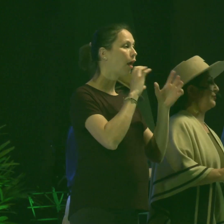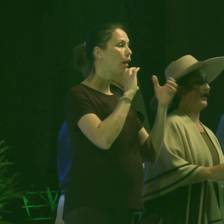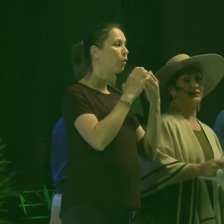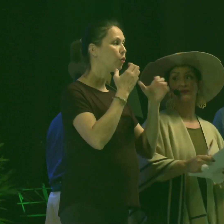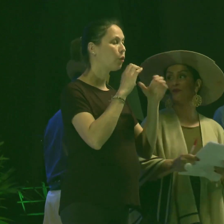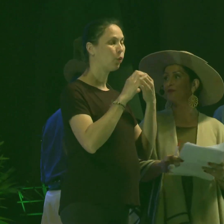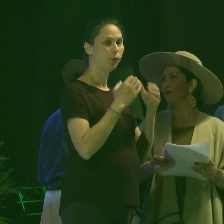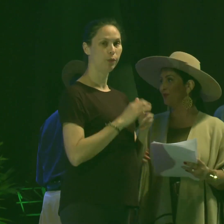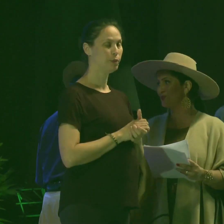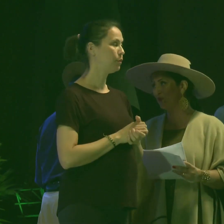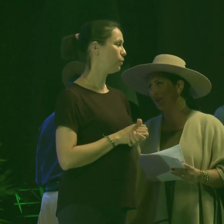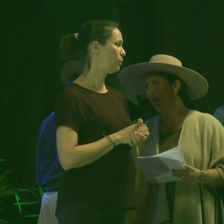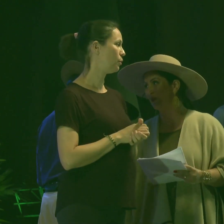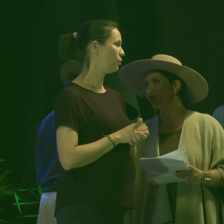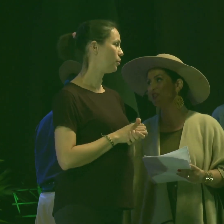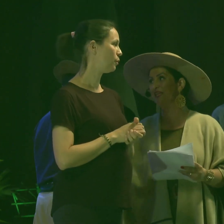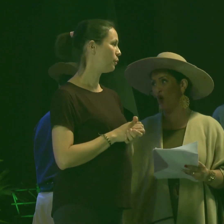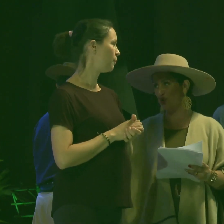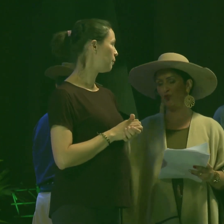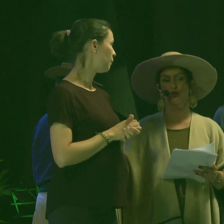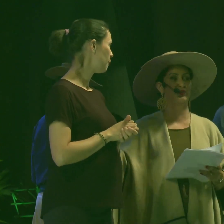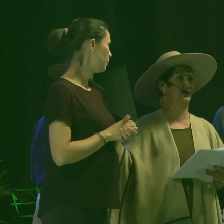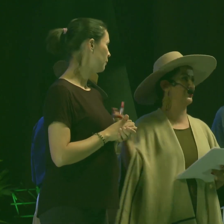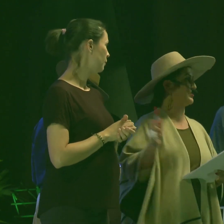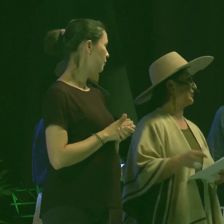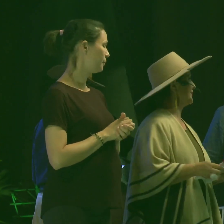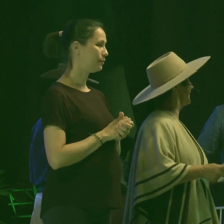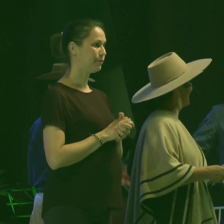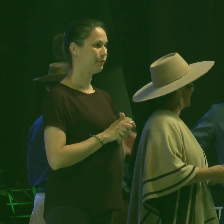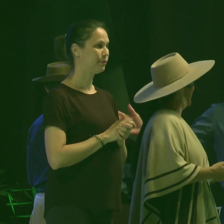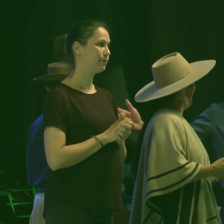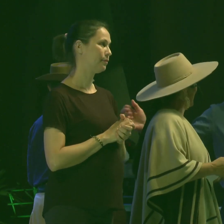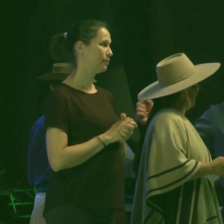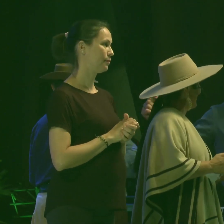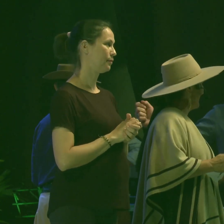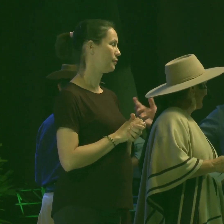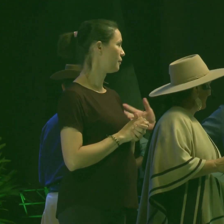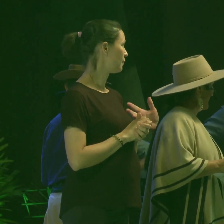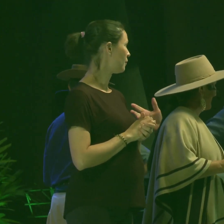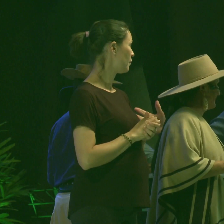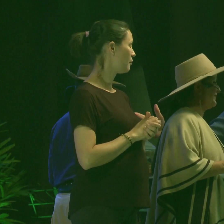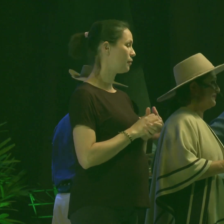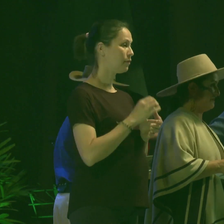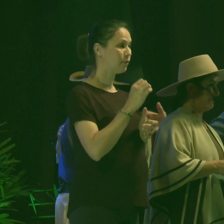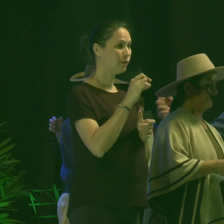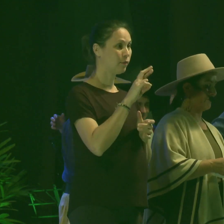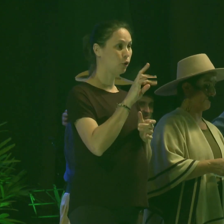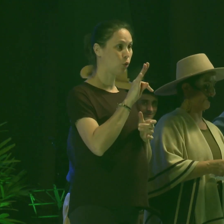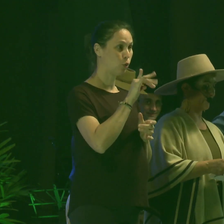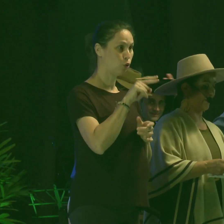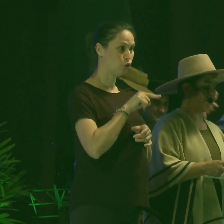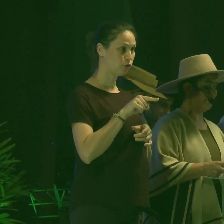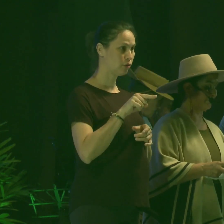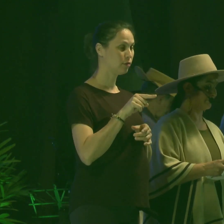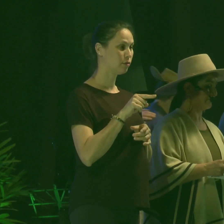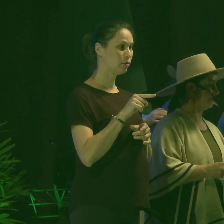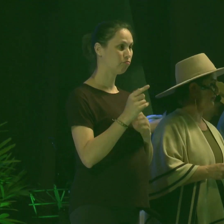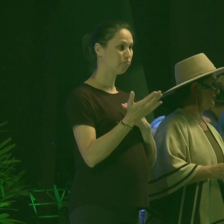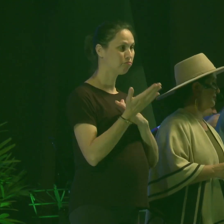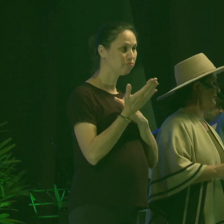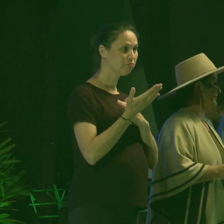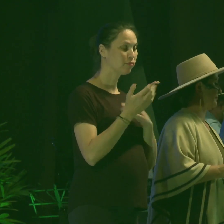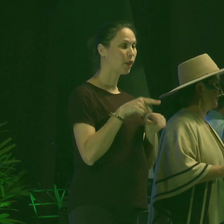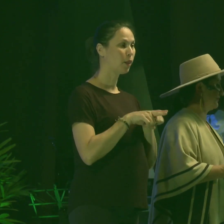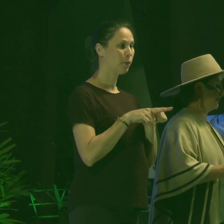Muito bem. Tá bom? Vamos convidar lá. O segundo lugar. Que continue conosco. O Ortiz está nos ajudando aqui, dando os toques também, isso é